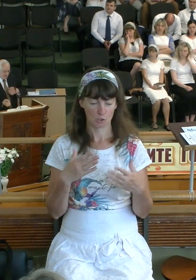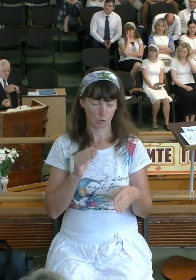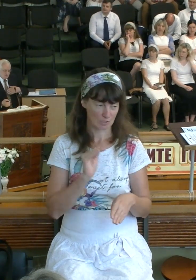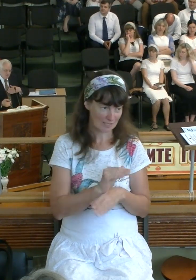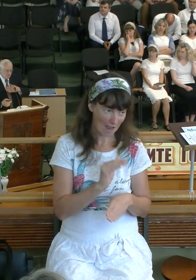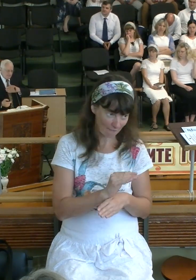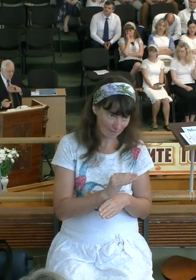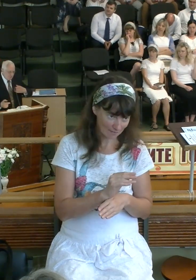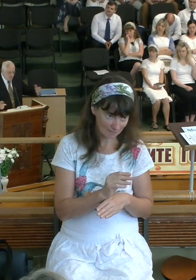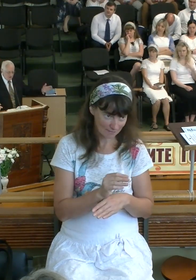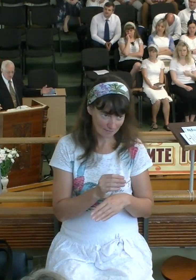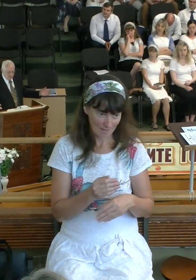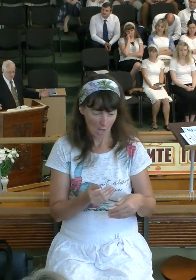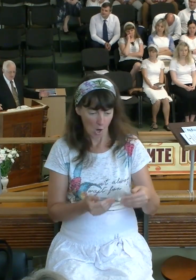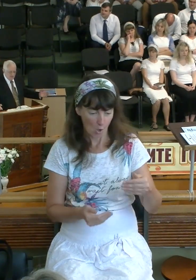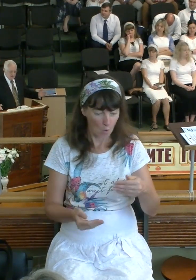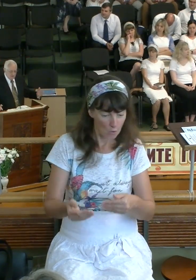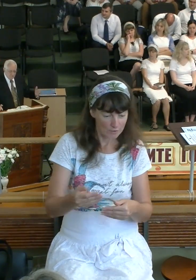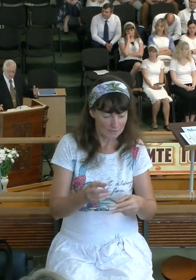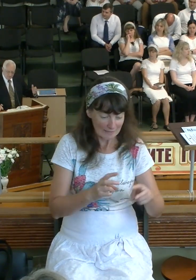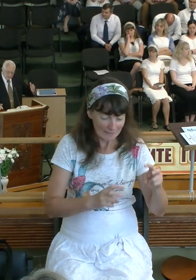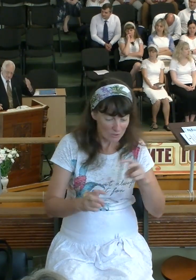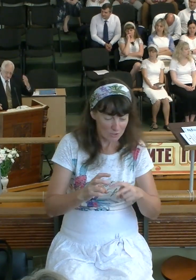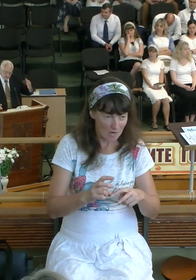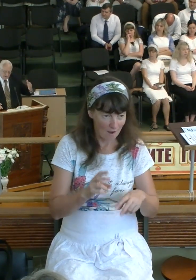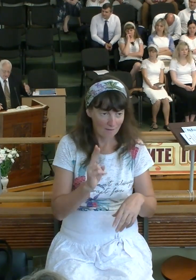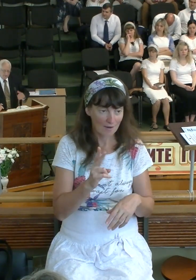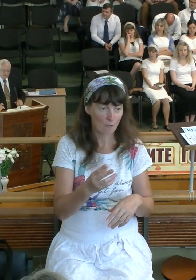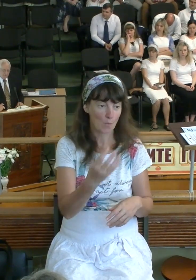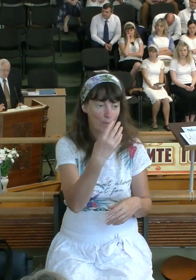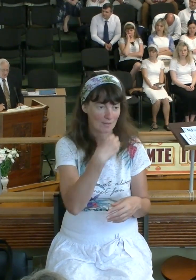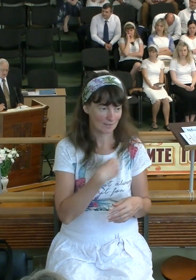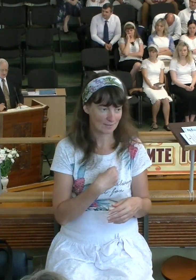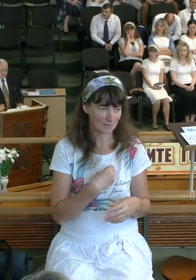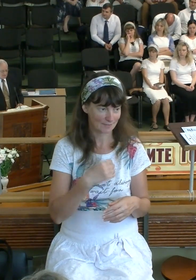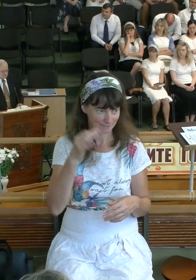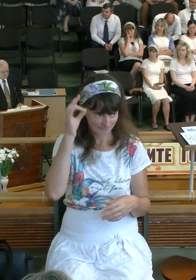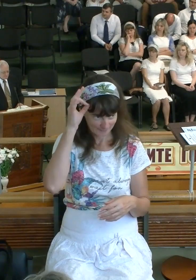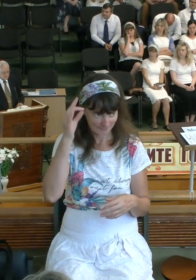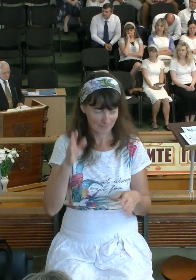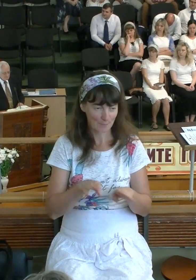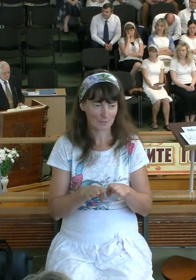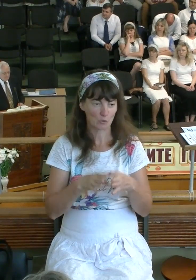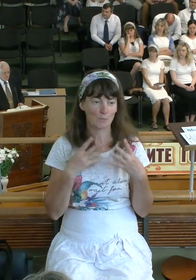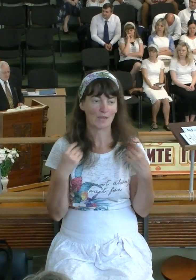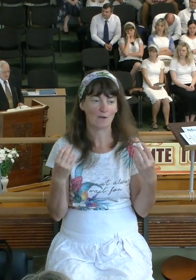поглотить. Люди без Бога, мы читали с вами сегодня, они